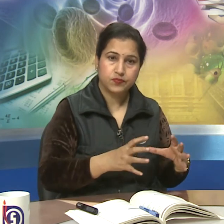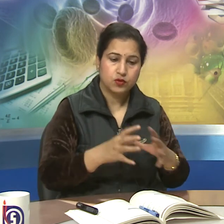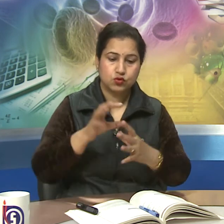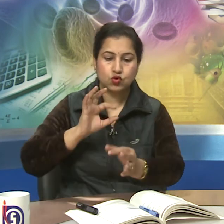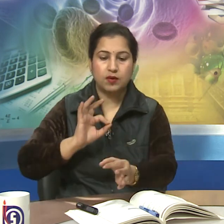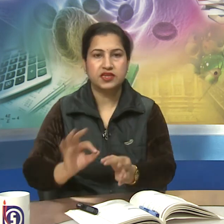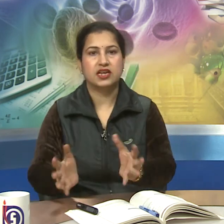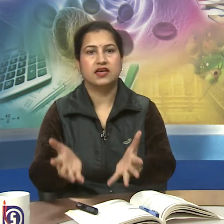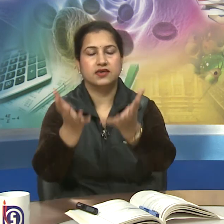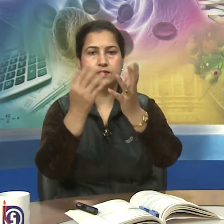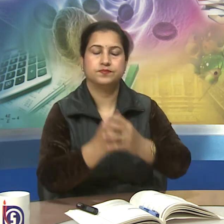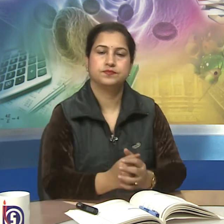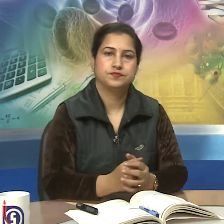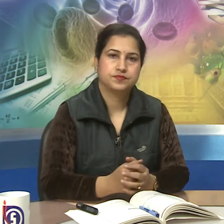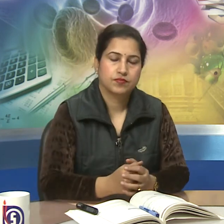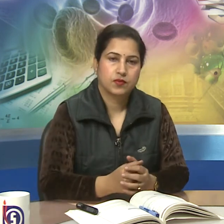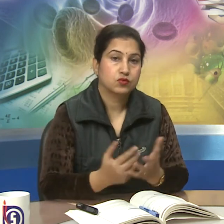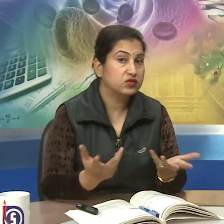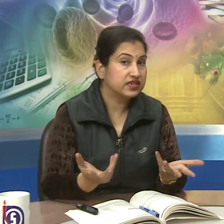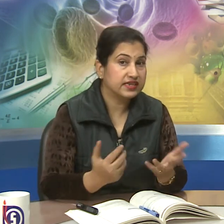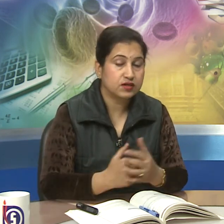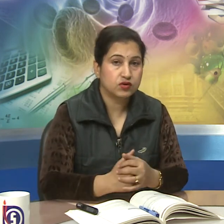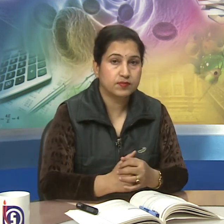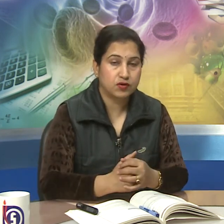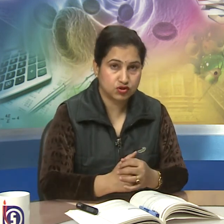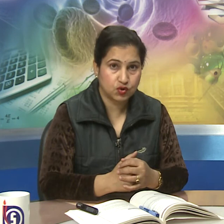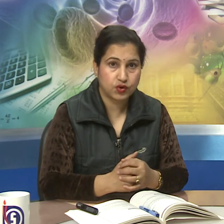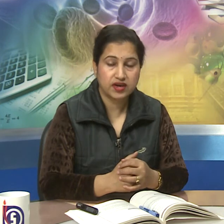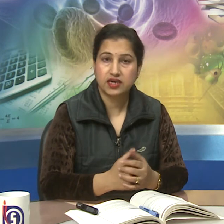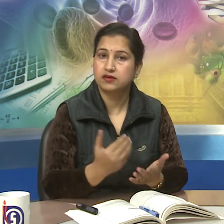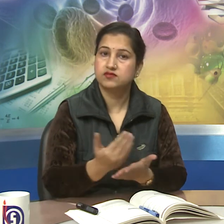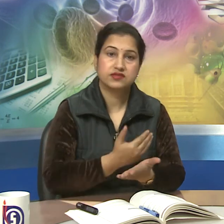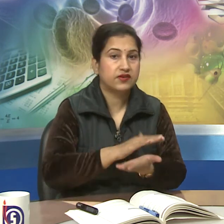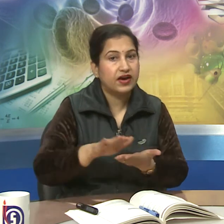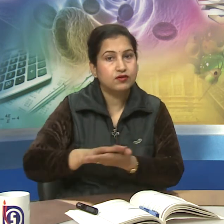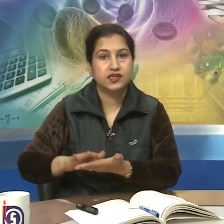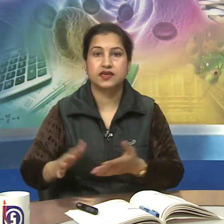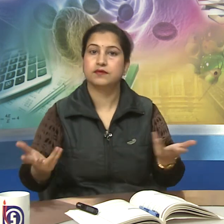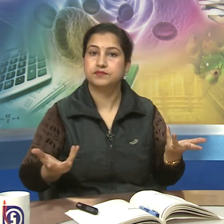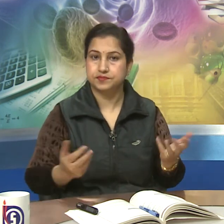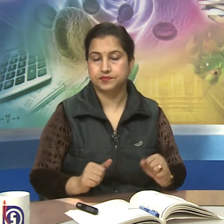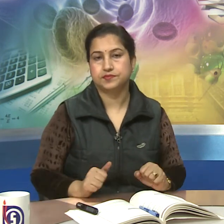उसको हमने जला दिया था है वैसे कैसा होगा पोलूशन होगा कि सफाई हो जाएगी